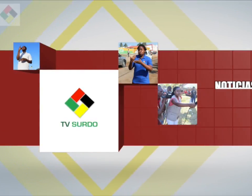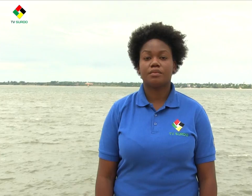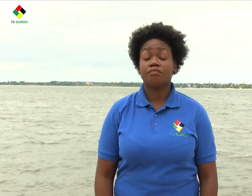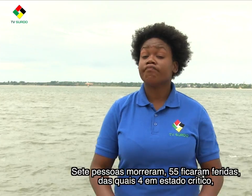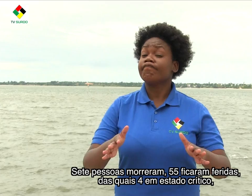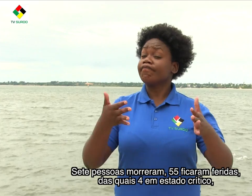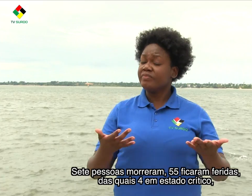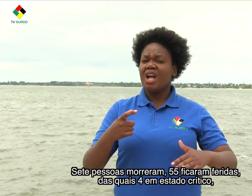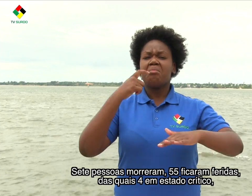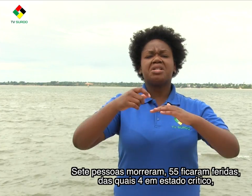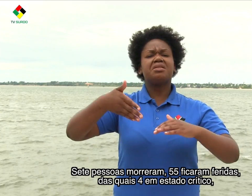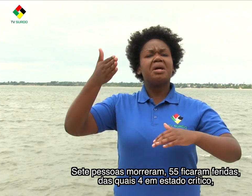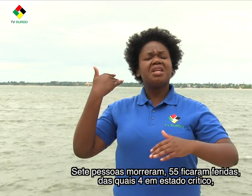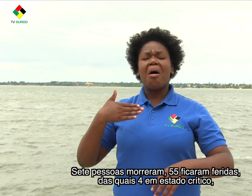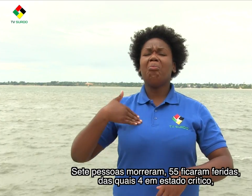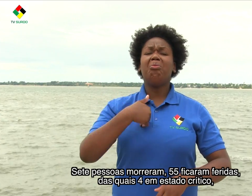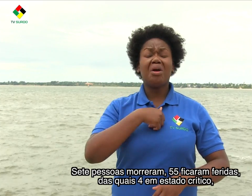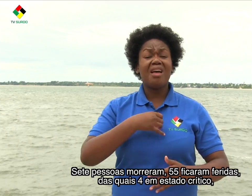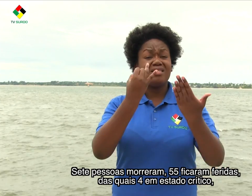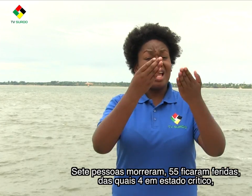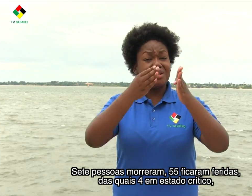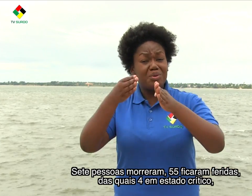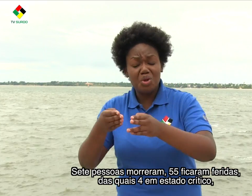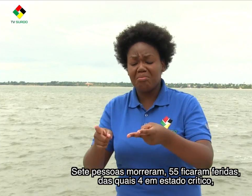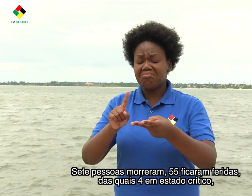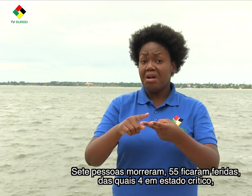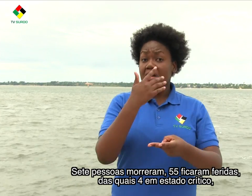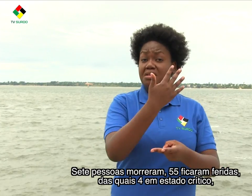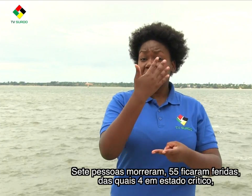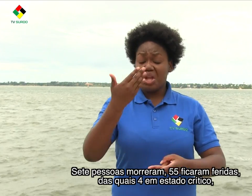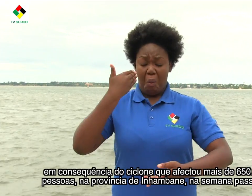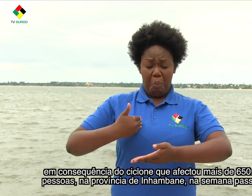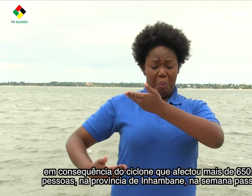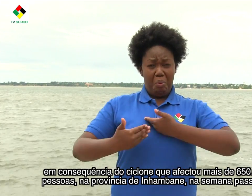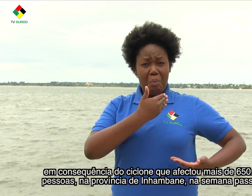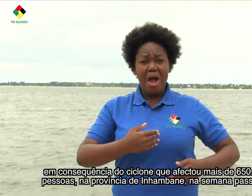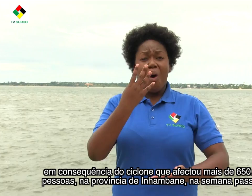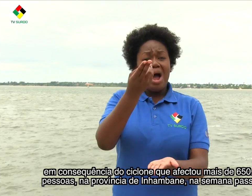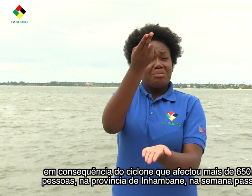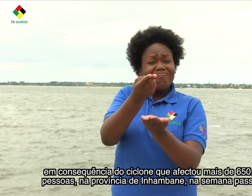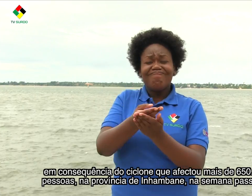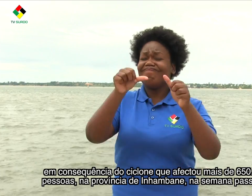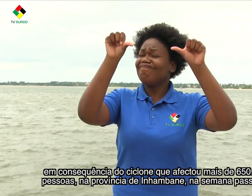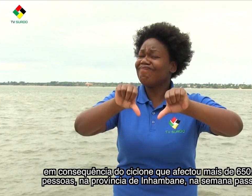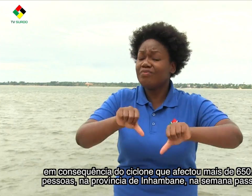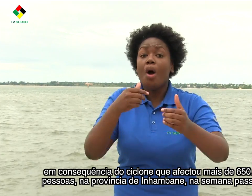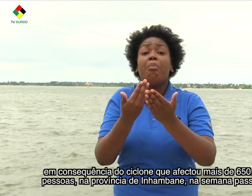7 pessoas morreram, 55 ficaram feridas, das quais 4 em estado crítico, em consequência do ciclone que afetou mais